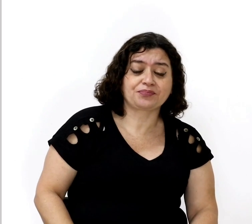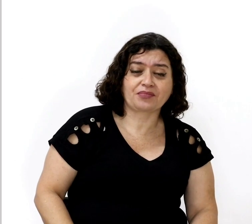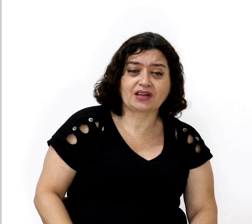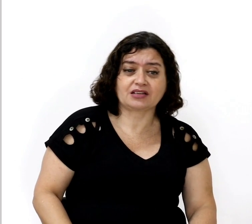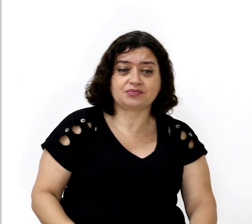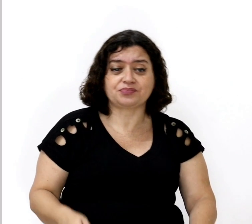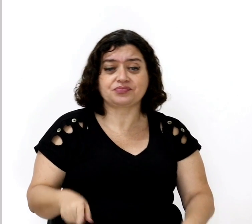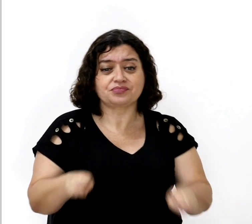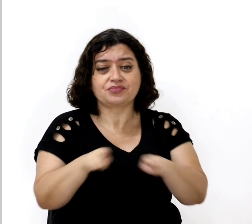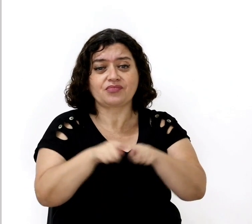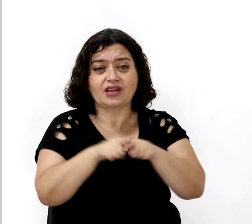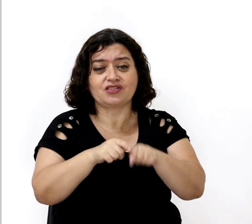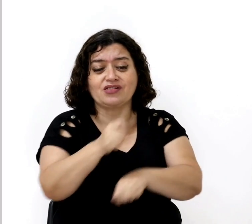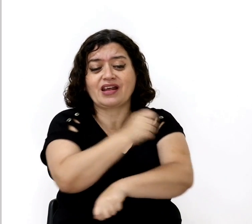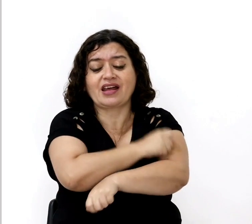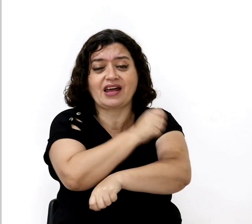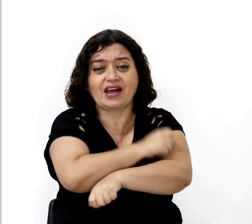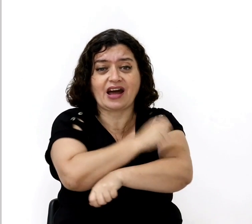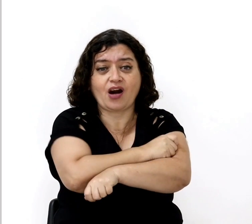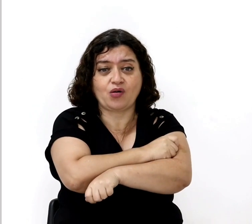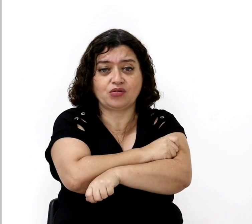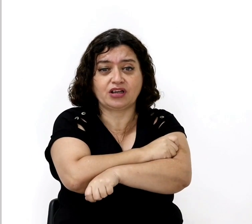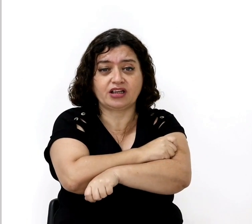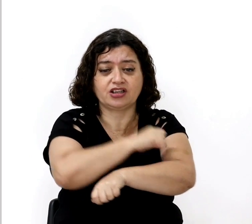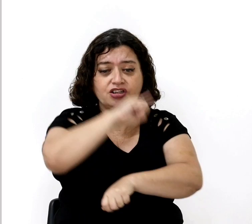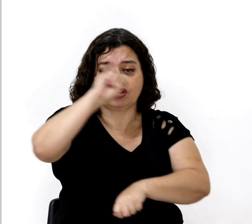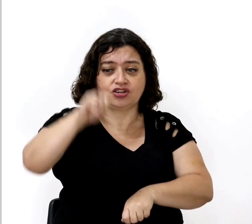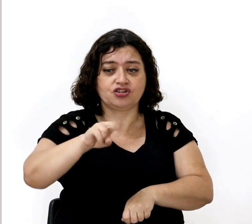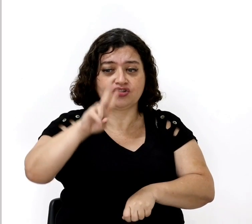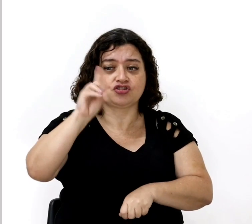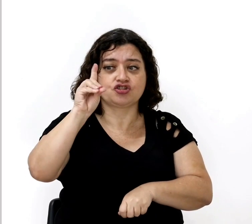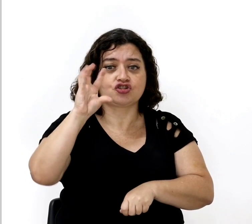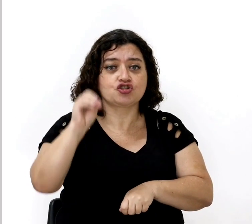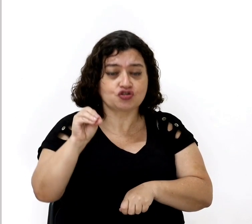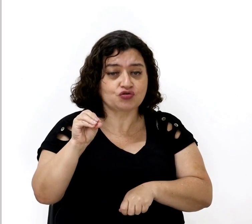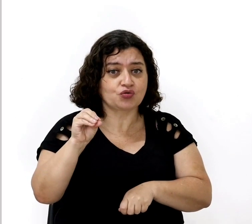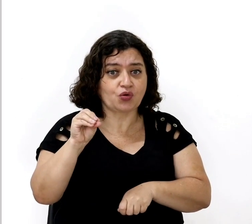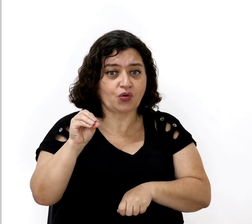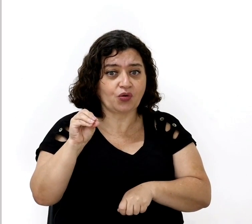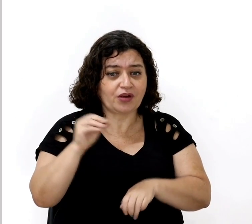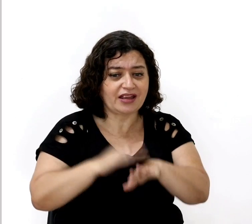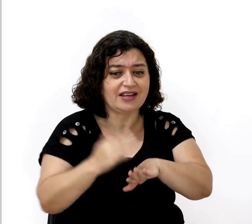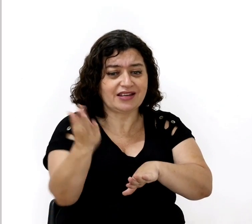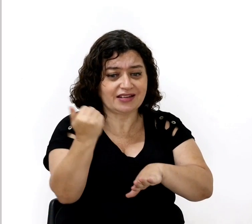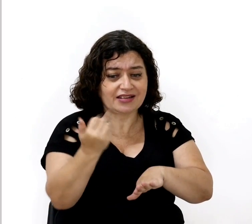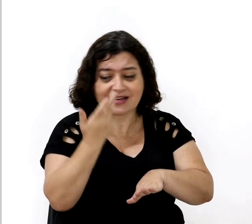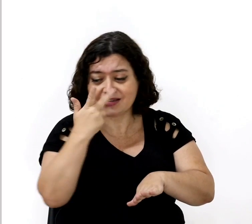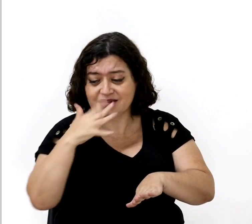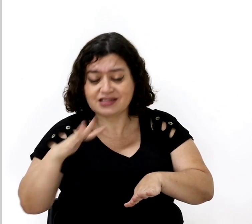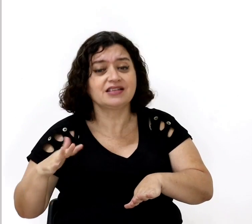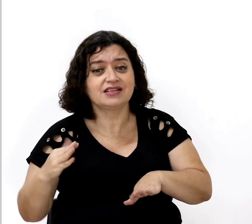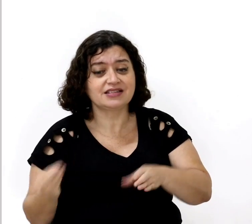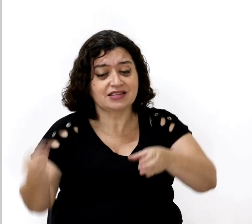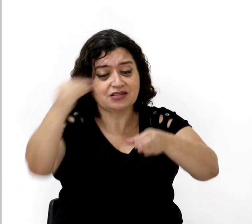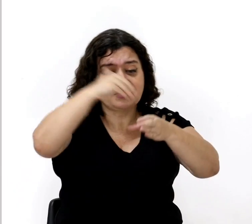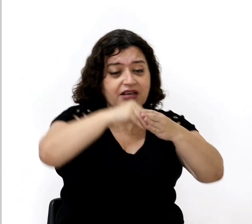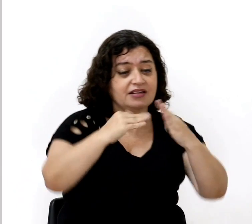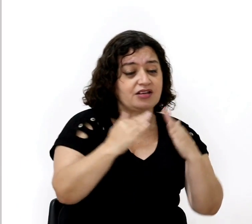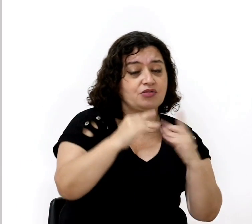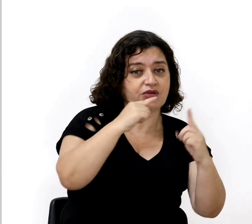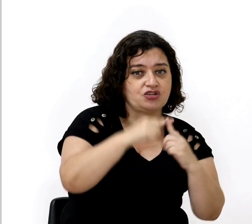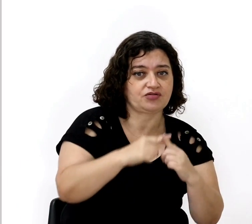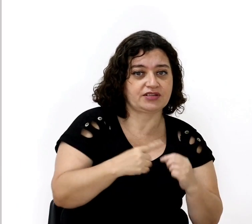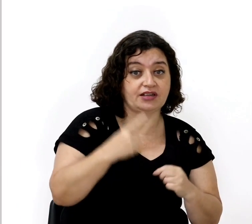judô. Em alguns lugares eu vi isso. E como que isso inflama a sociedade e traz crianças para dentro da igreja. Sim. Você tem